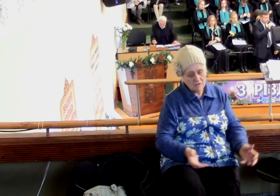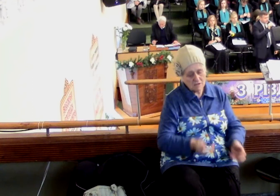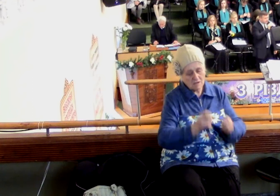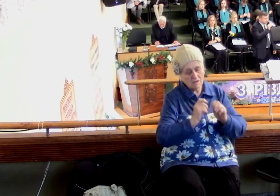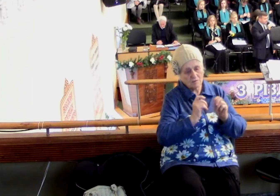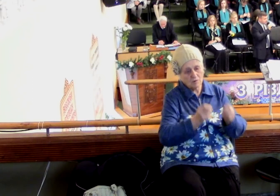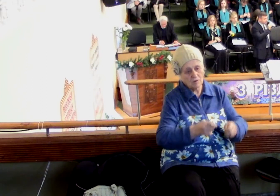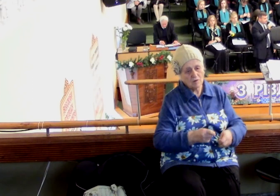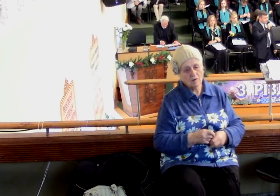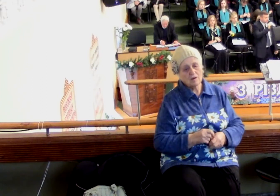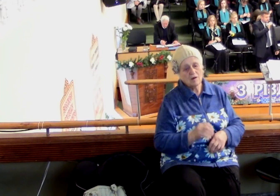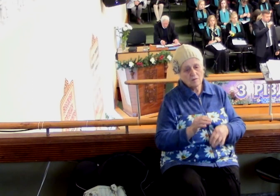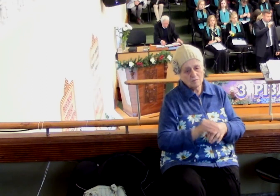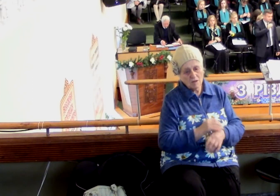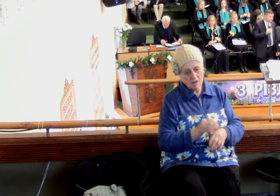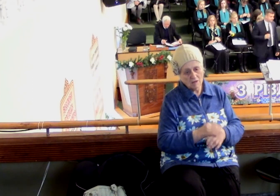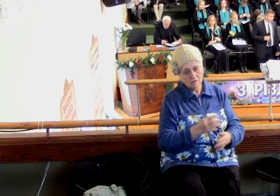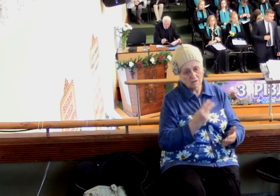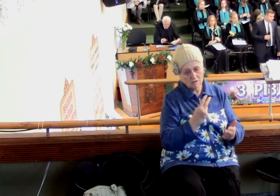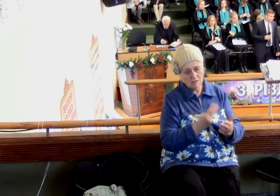милость мне яви.